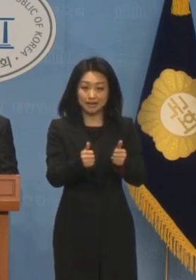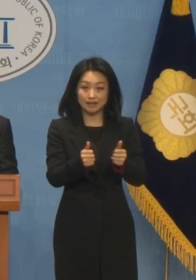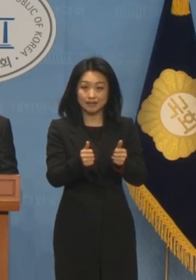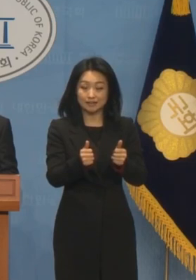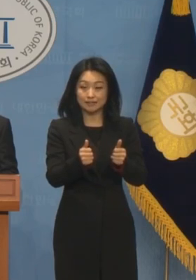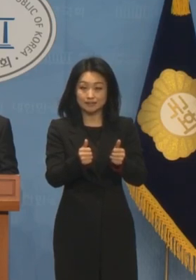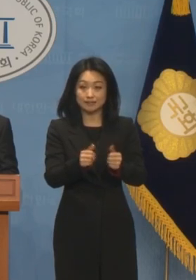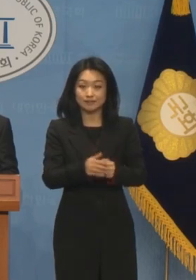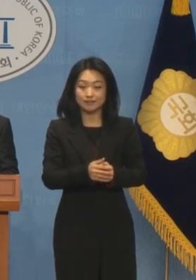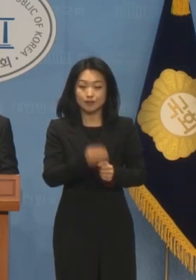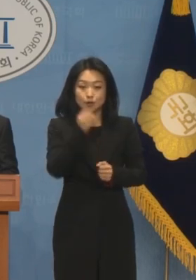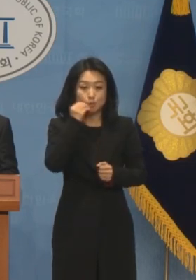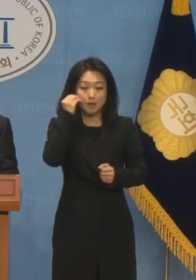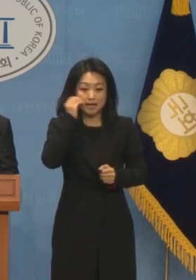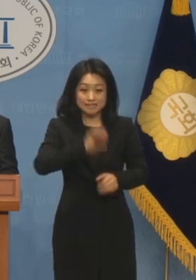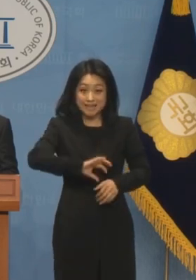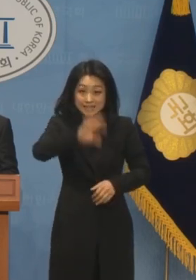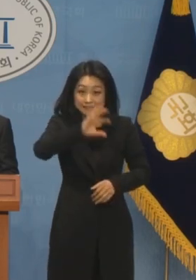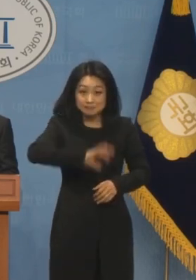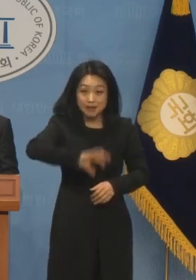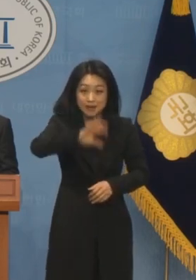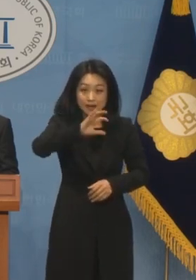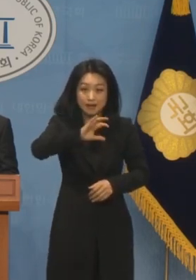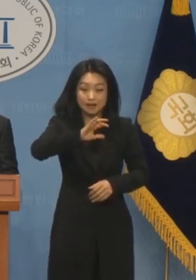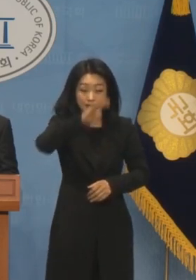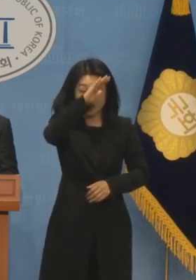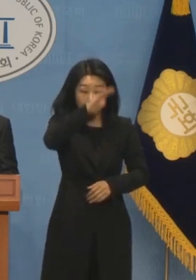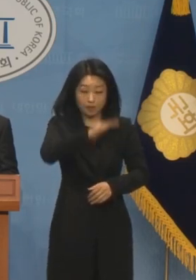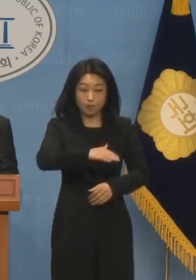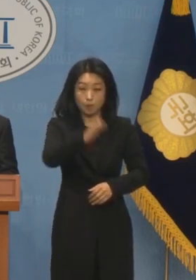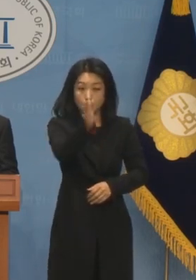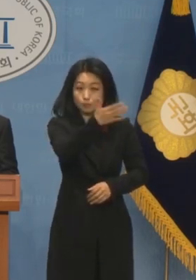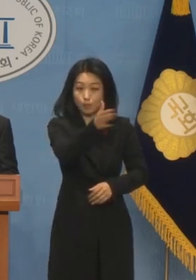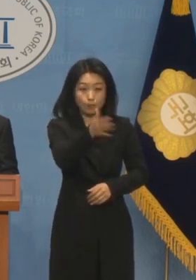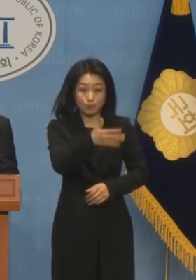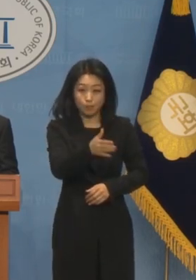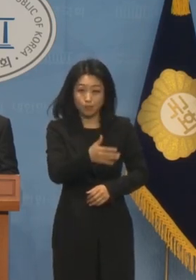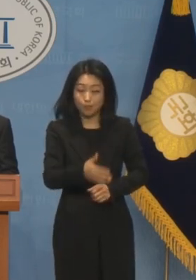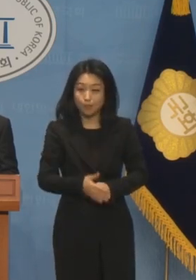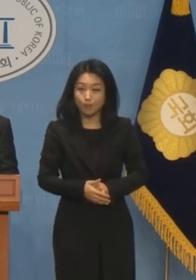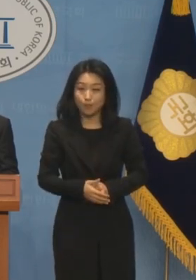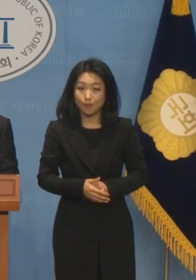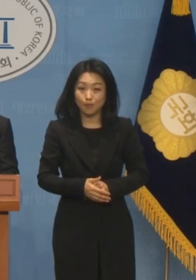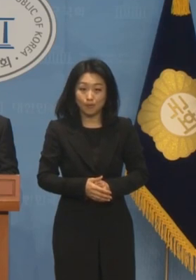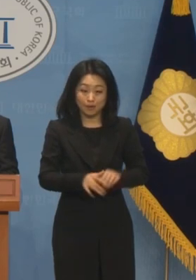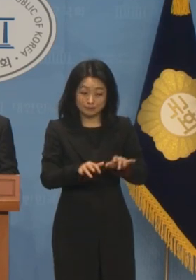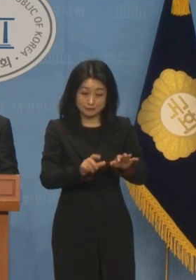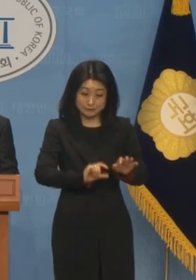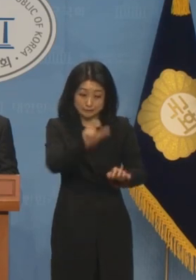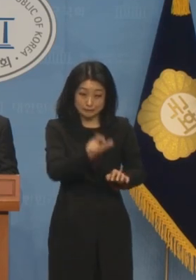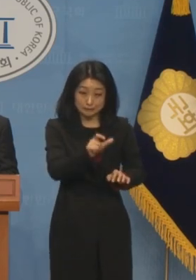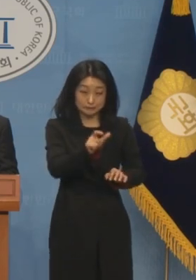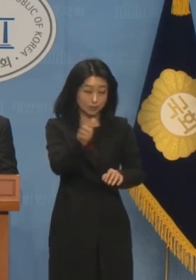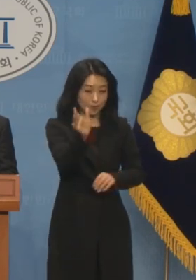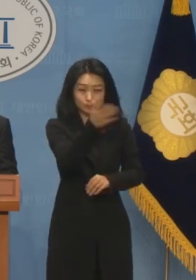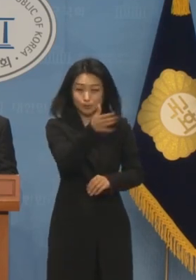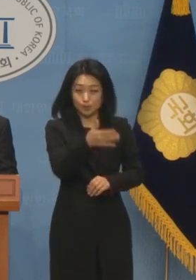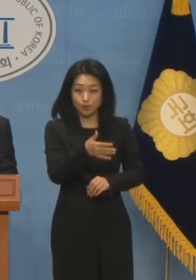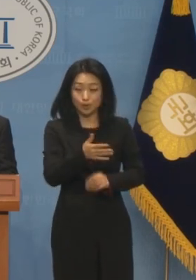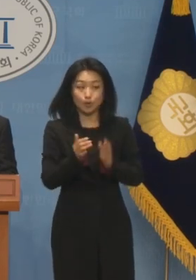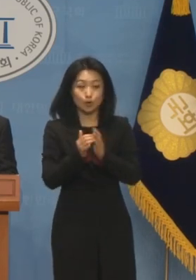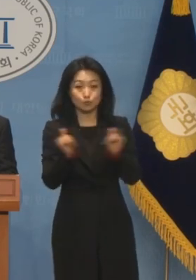이프로스 게시판은 쥐 죽은 듯 조용합니다. 관련 글이 하나도 없다고 합니다.